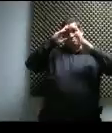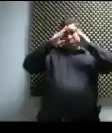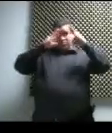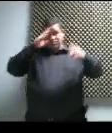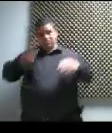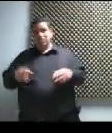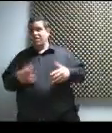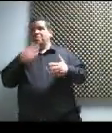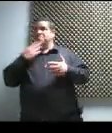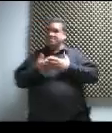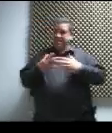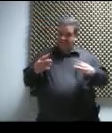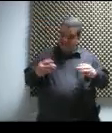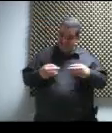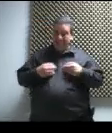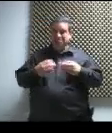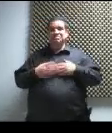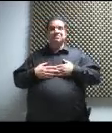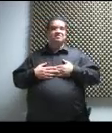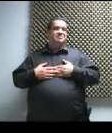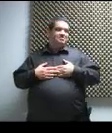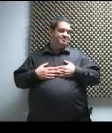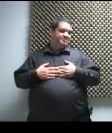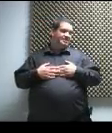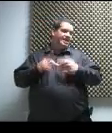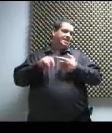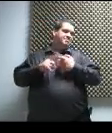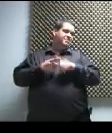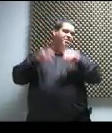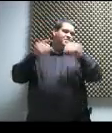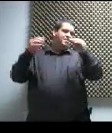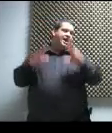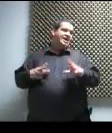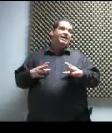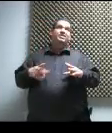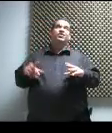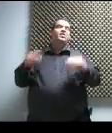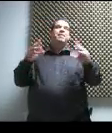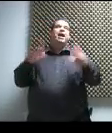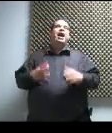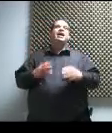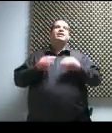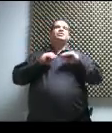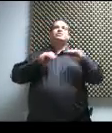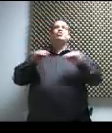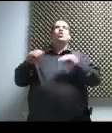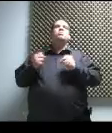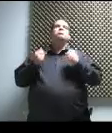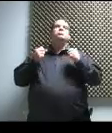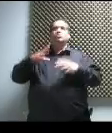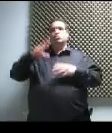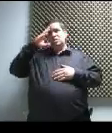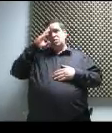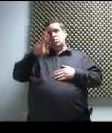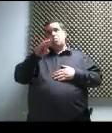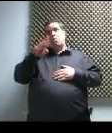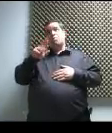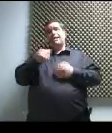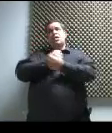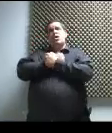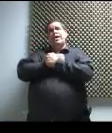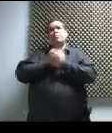Bien recibido. Y un gran amigo maestro. De profesora, profesora. Maestro de maestro. Exactamente. Saluda Bobren, que lo queremos mucho.